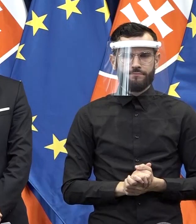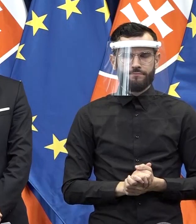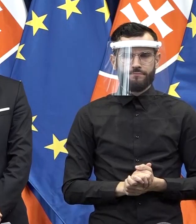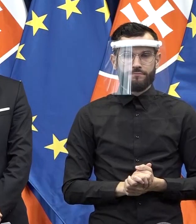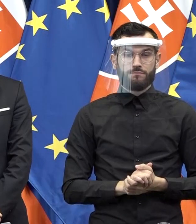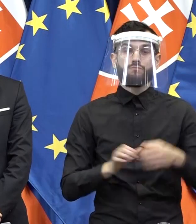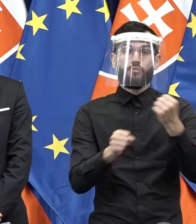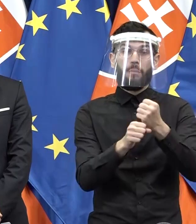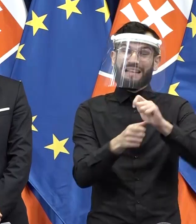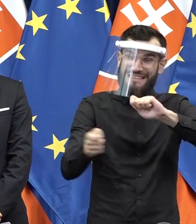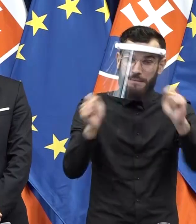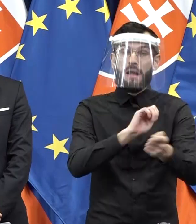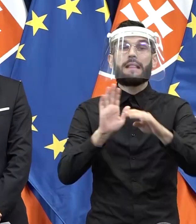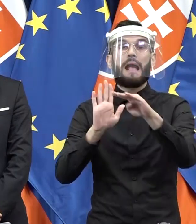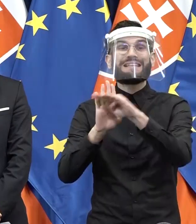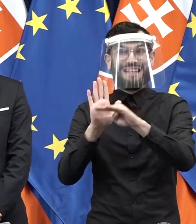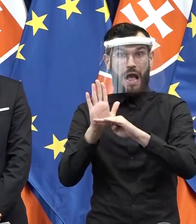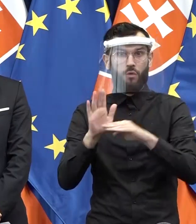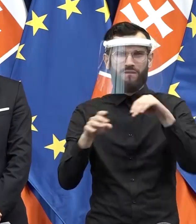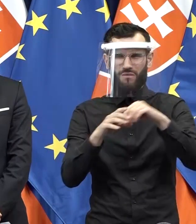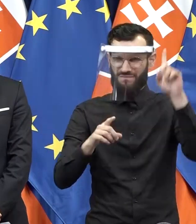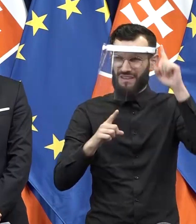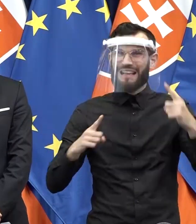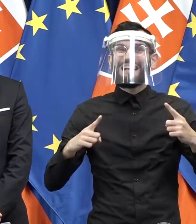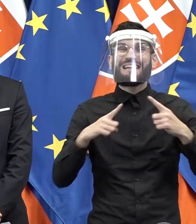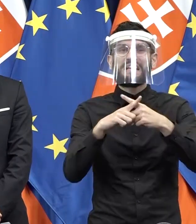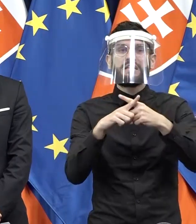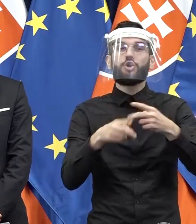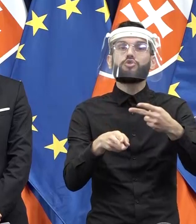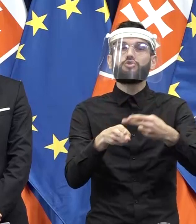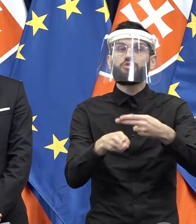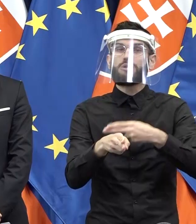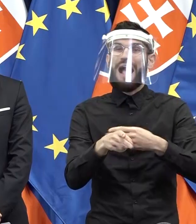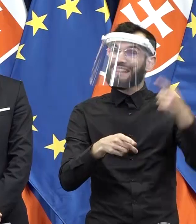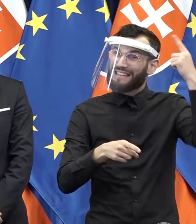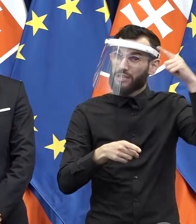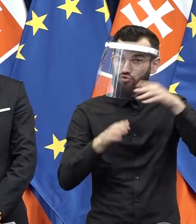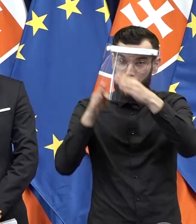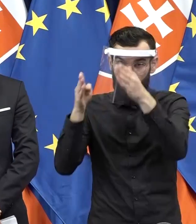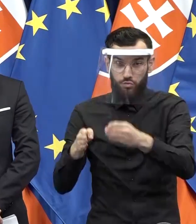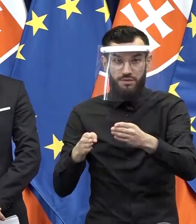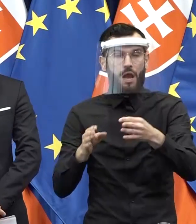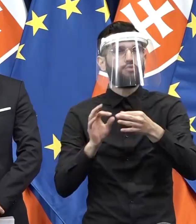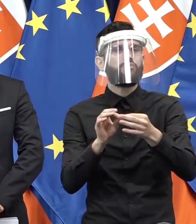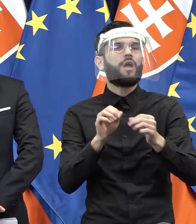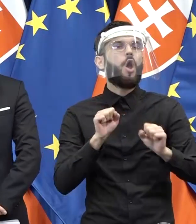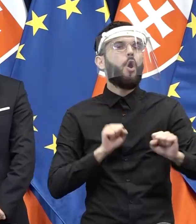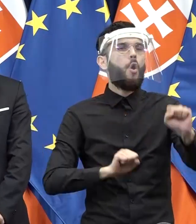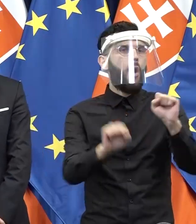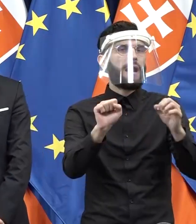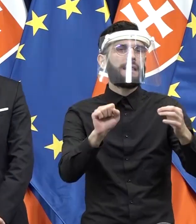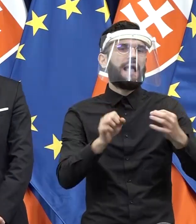predložíme zmenu zákona tak, aby v čase krízy mohli štátne inštitúcie v záujme ochrany verejného zdravia